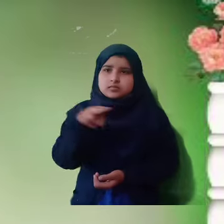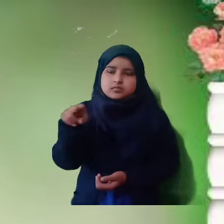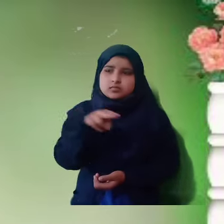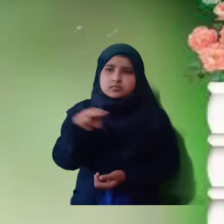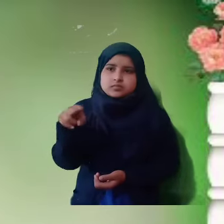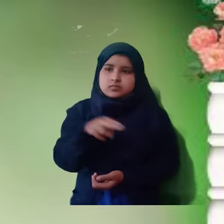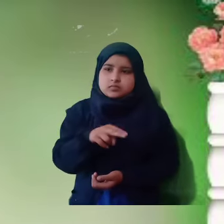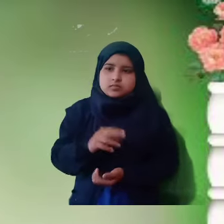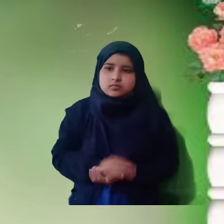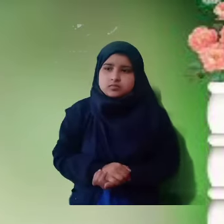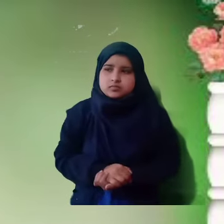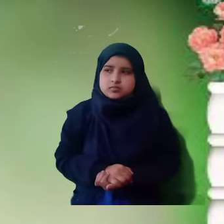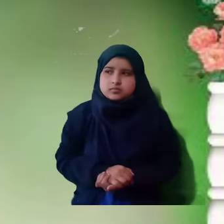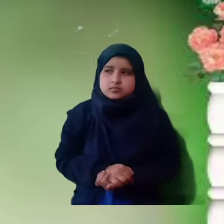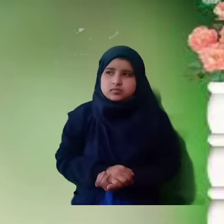मुश्तरिक।